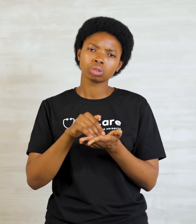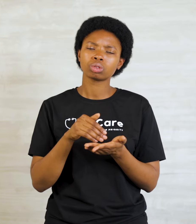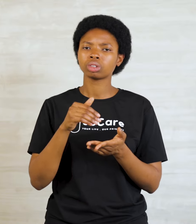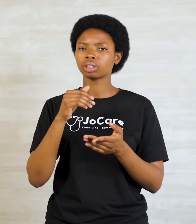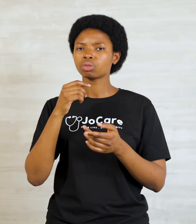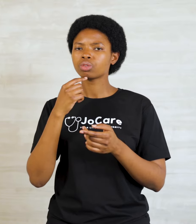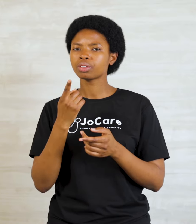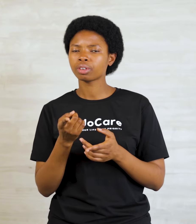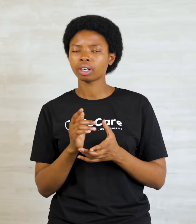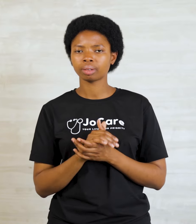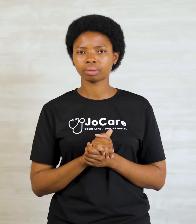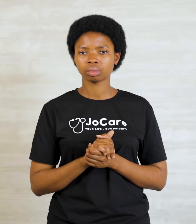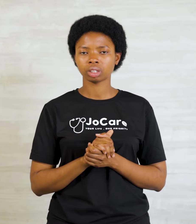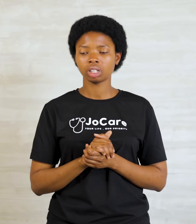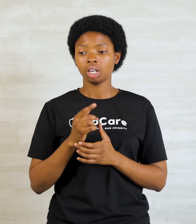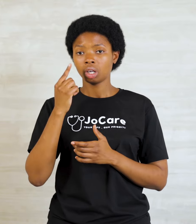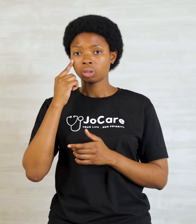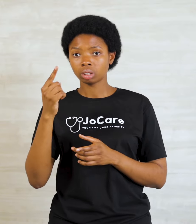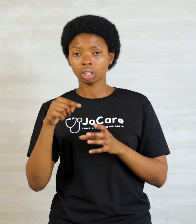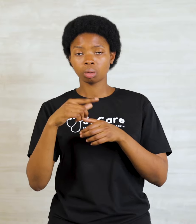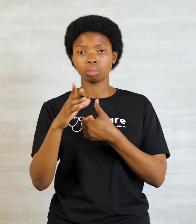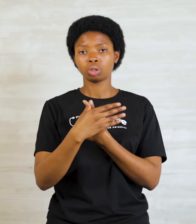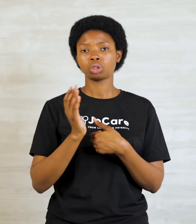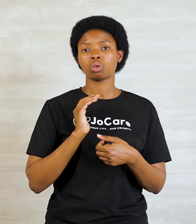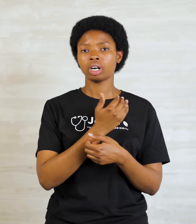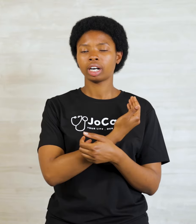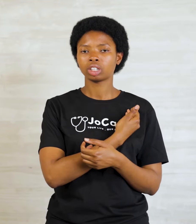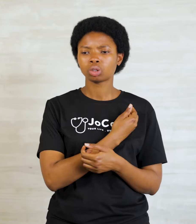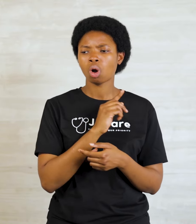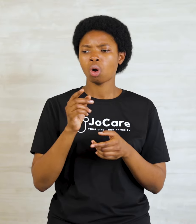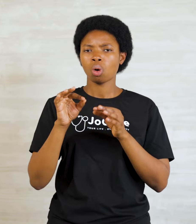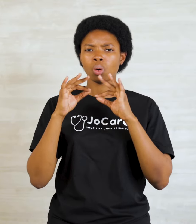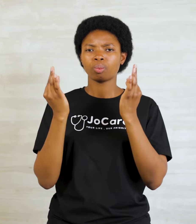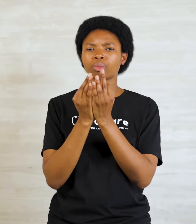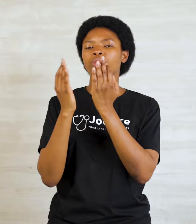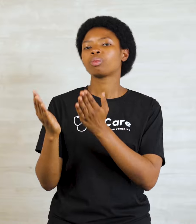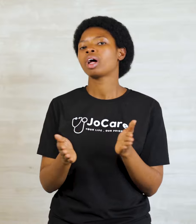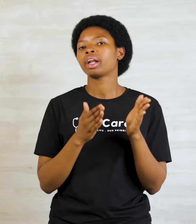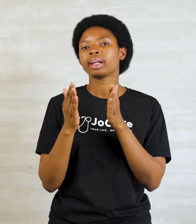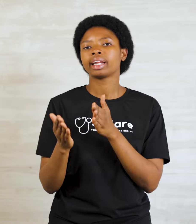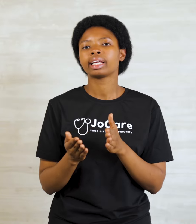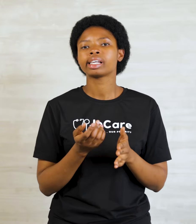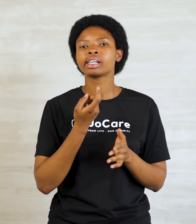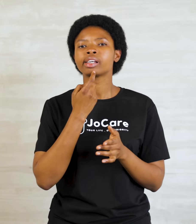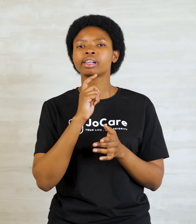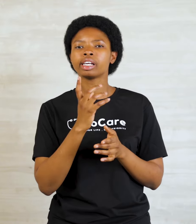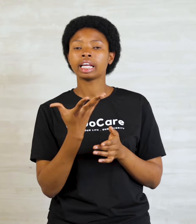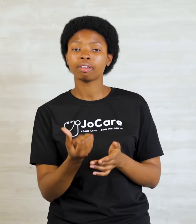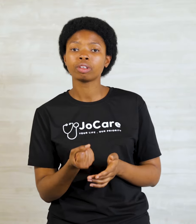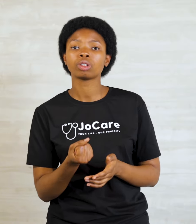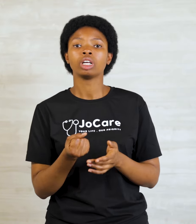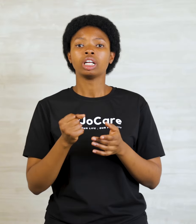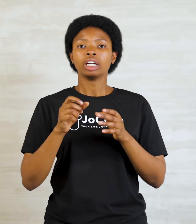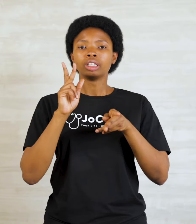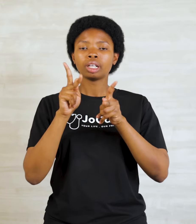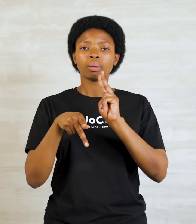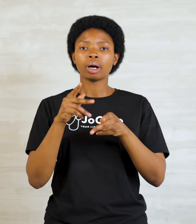usanga kuboneza urubyaro nyine byarahariwe abashakanye wewe uti kuboneza urubyaro kuri bose ndetse n'urubyiruko